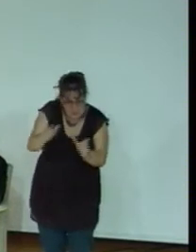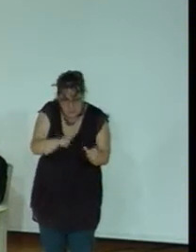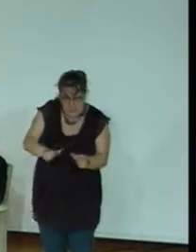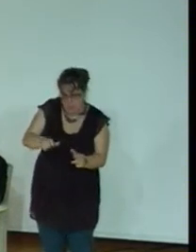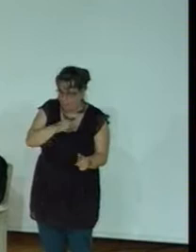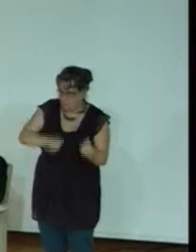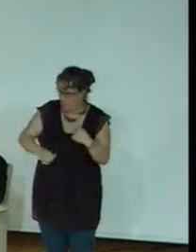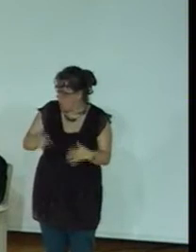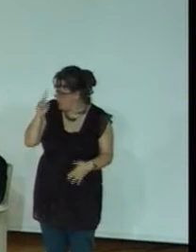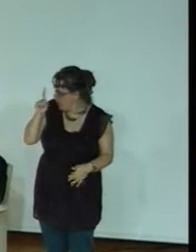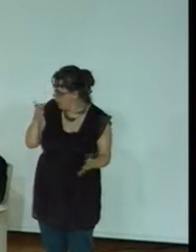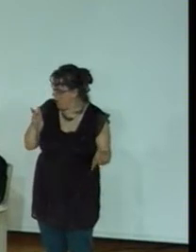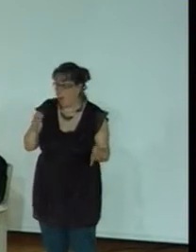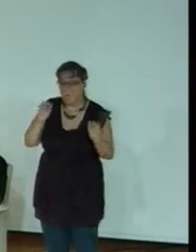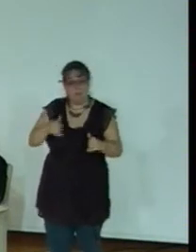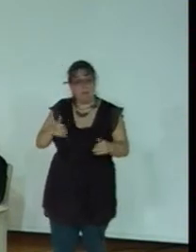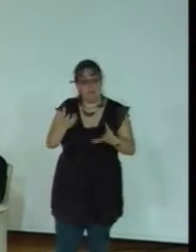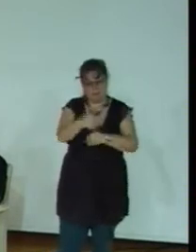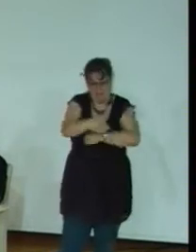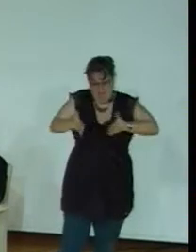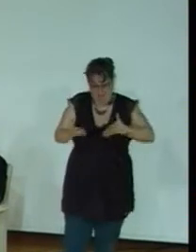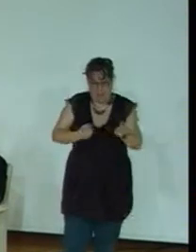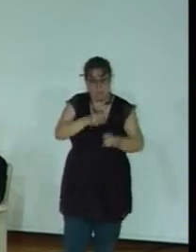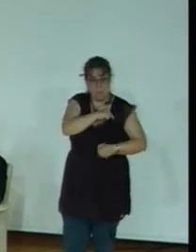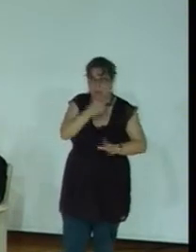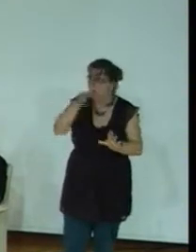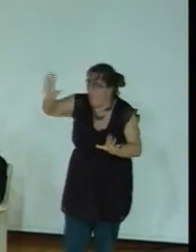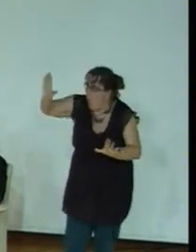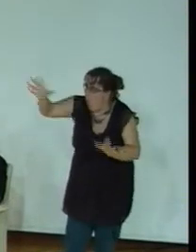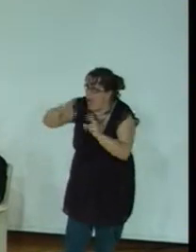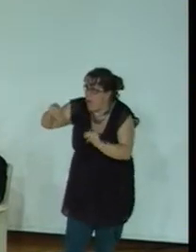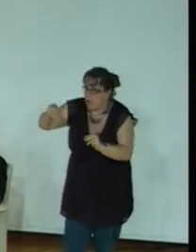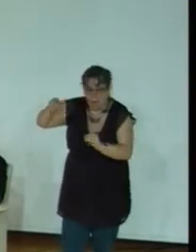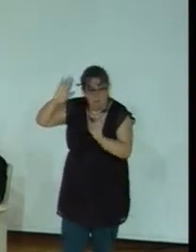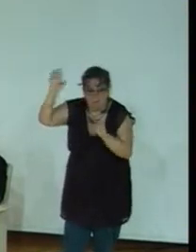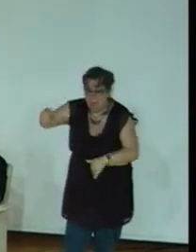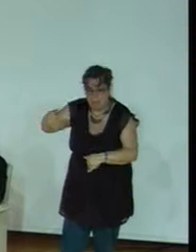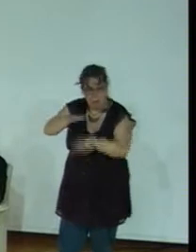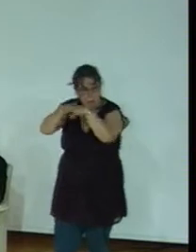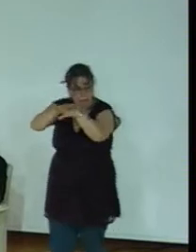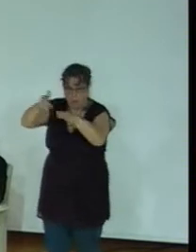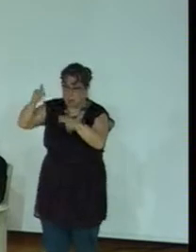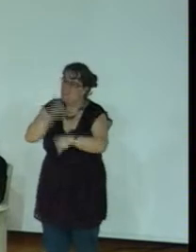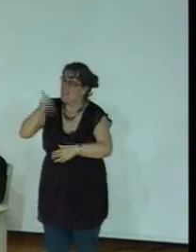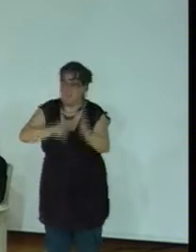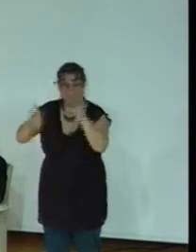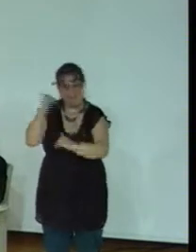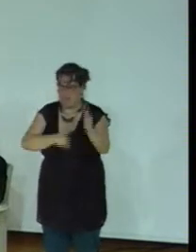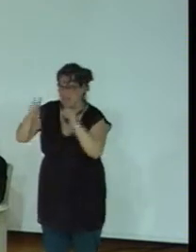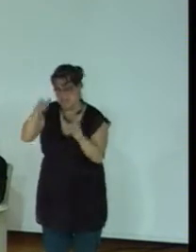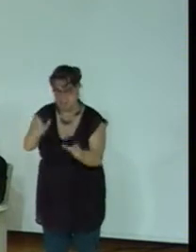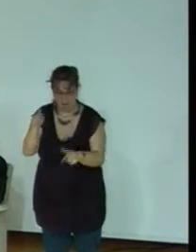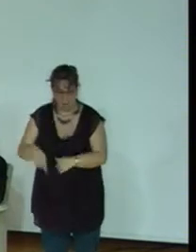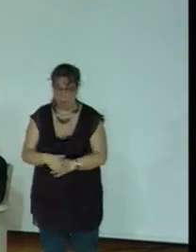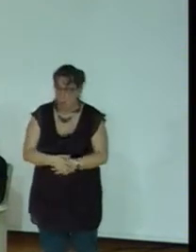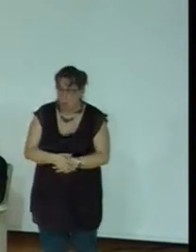contre l'avis de leur propre service de police? Pour la partie concernant l'expression des gens,